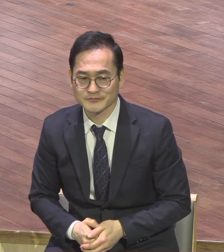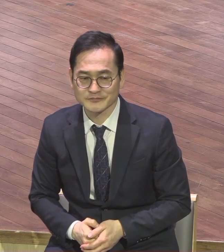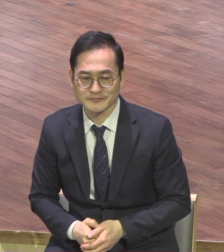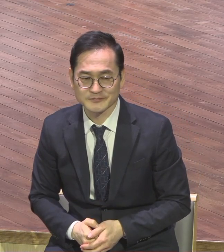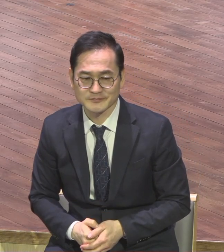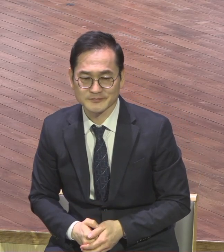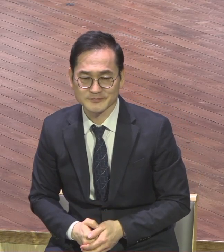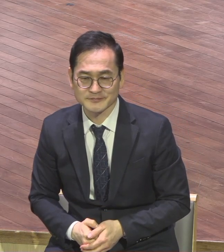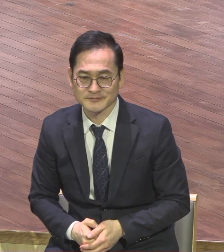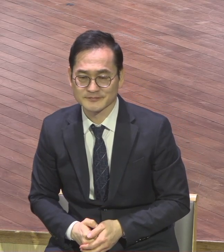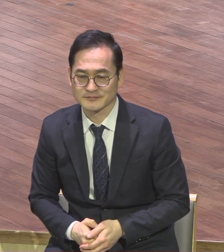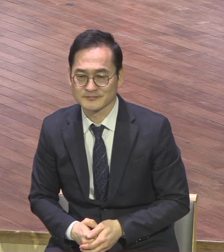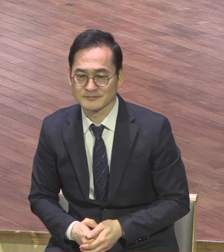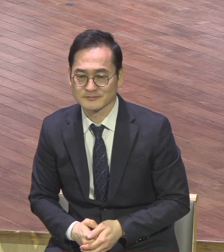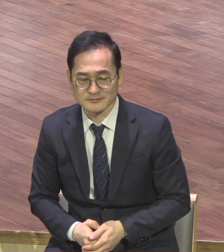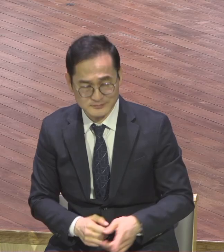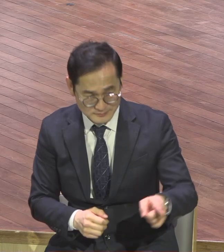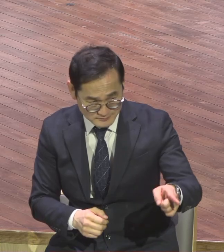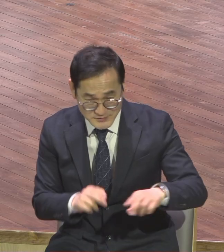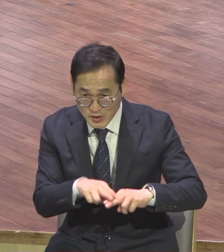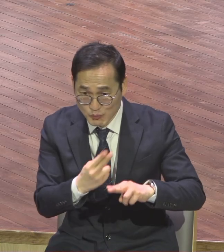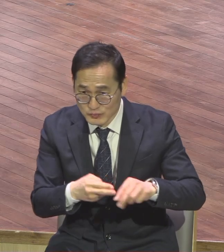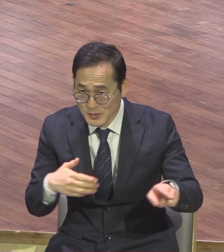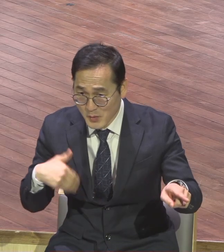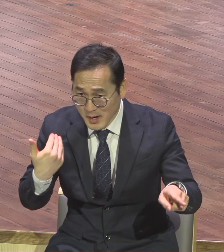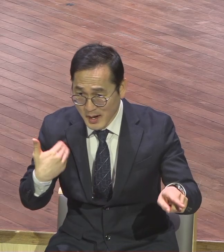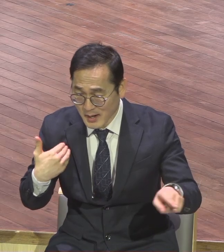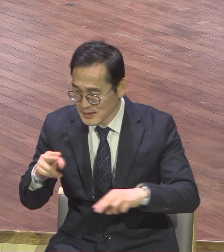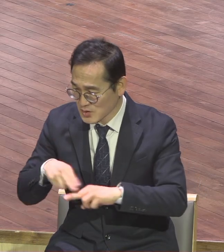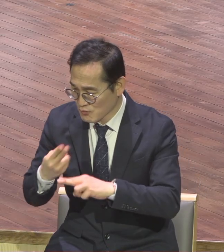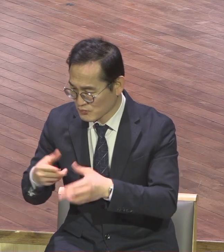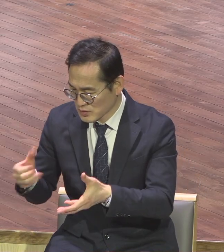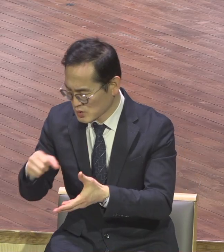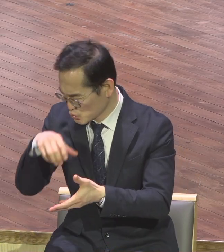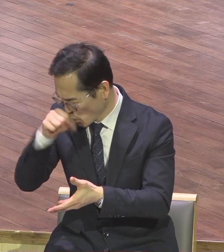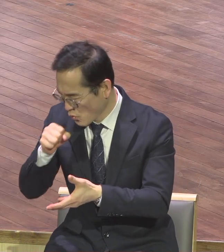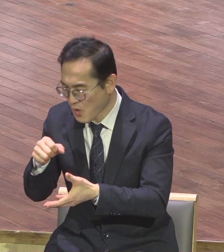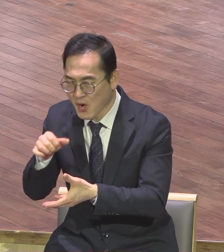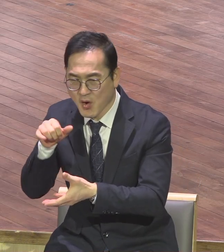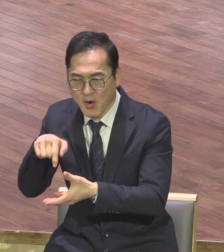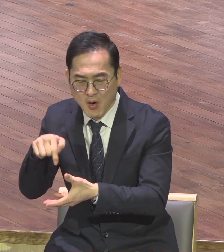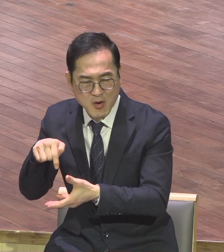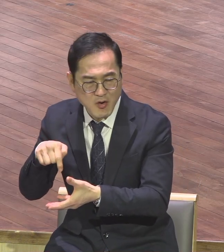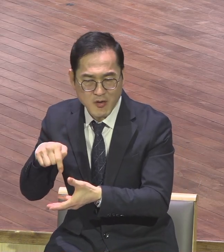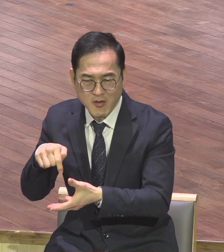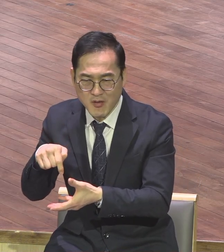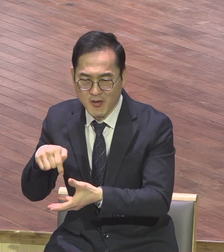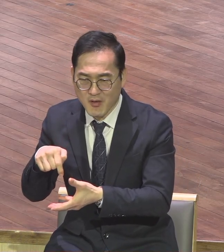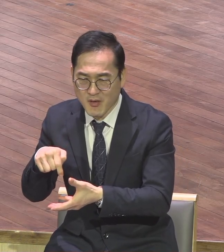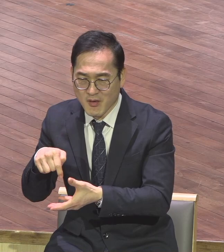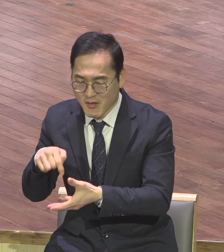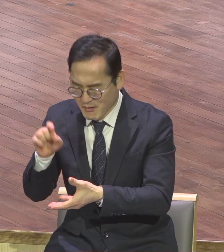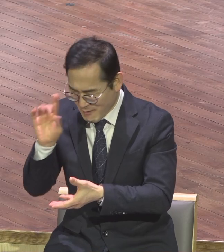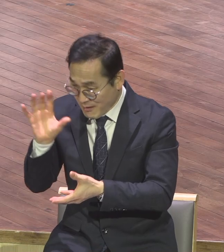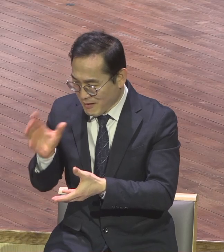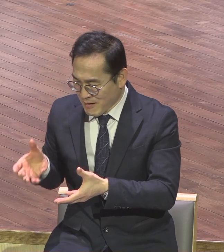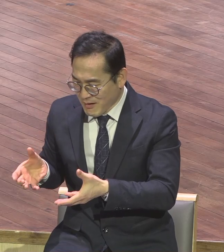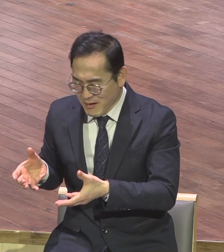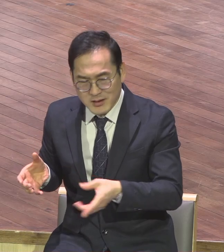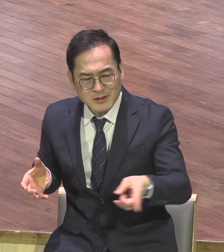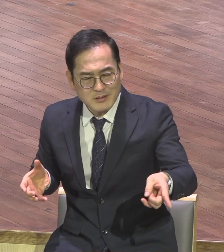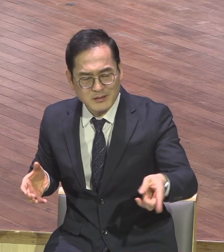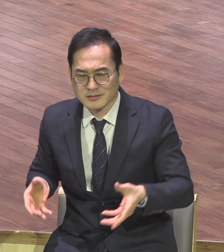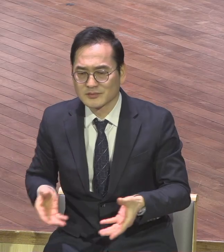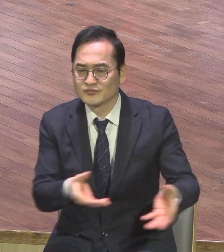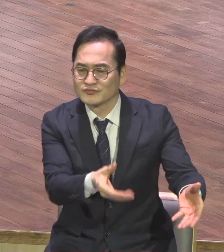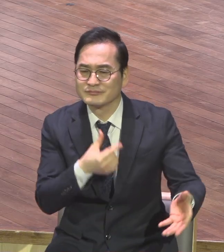자들에게 우리가 이 최고의 선물, 하나님께 받은 최고의 선물, 24시 감사 감격 평생 누리면서